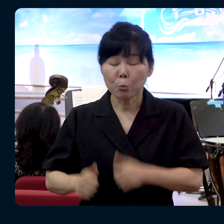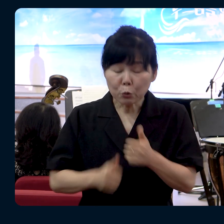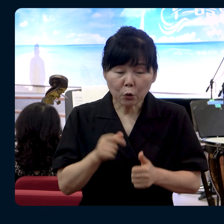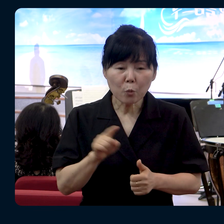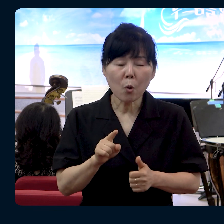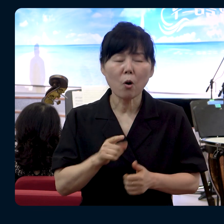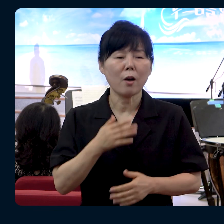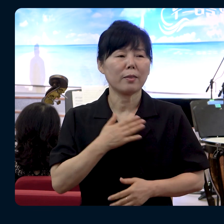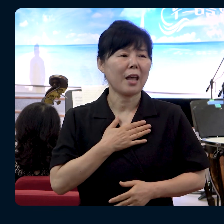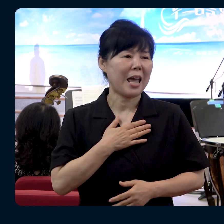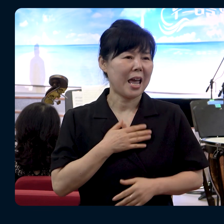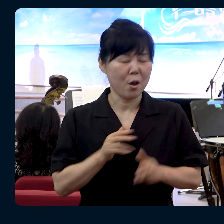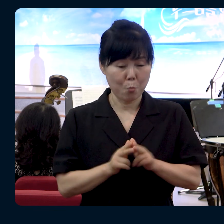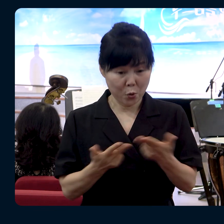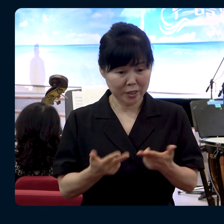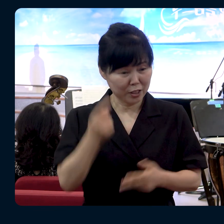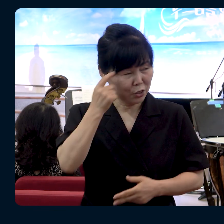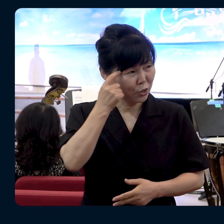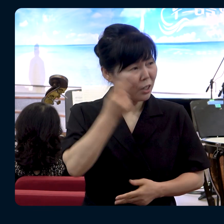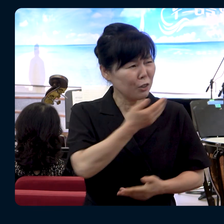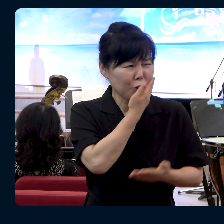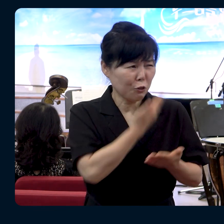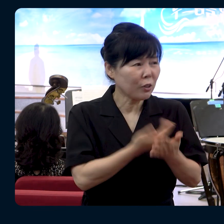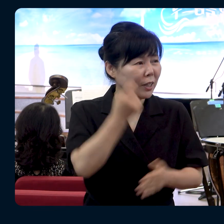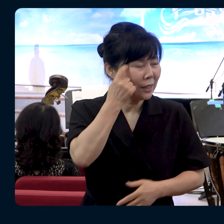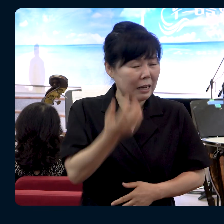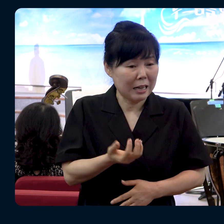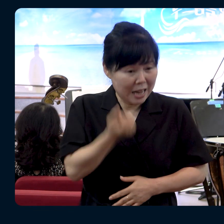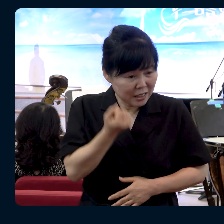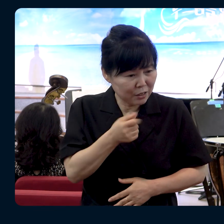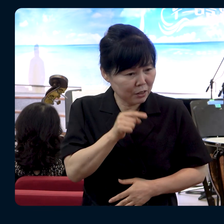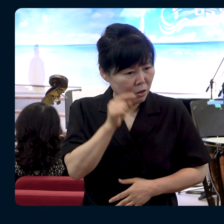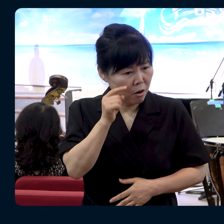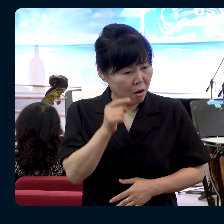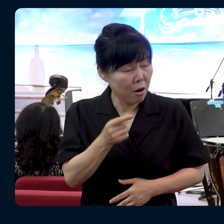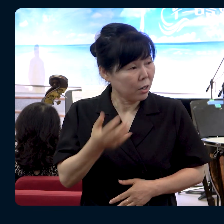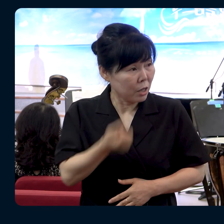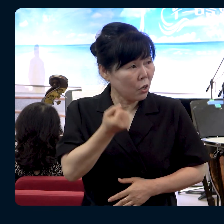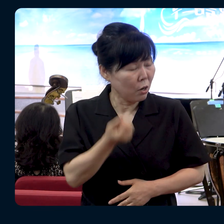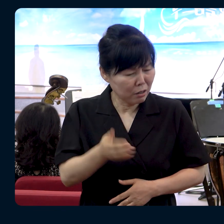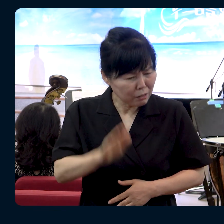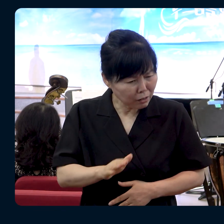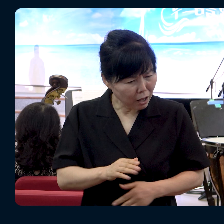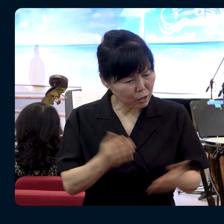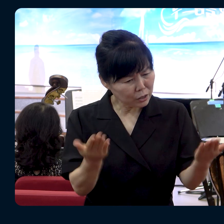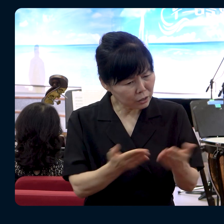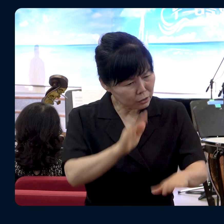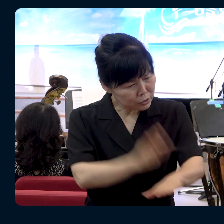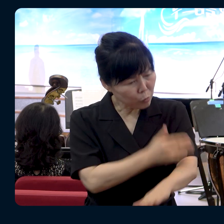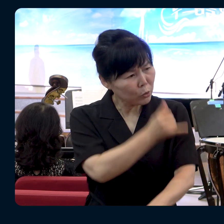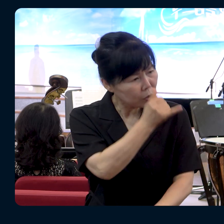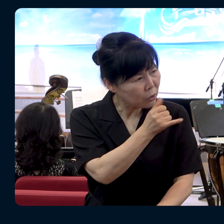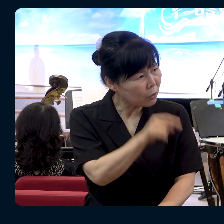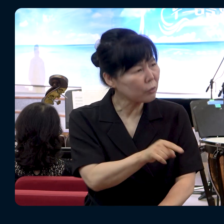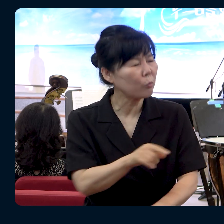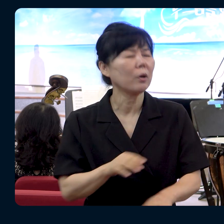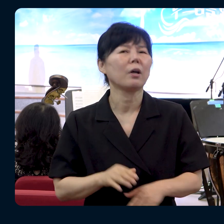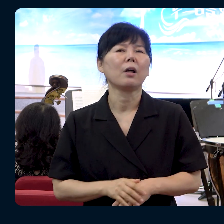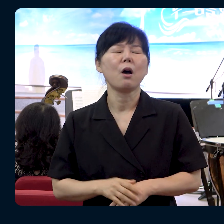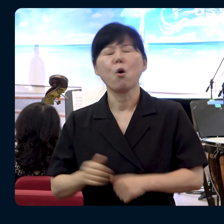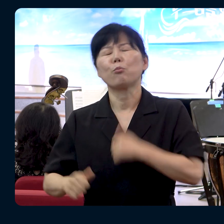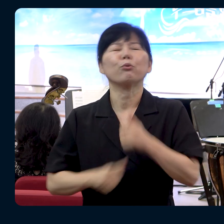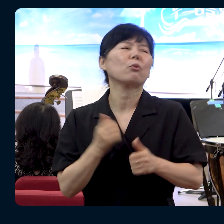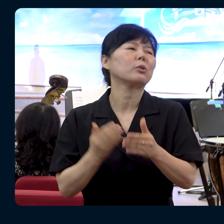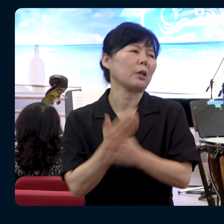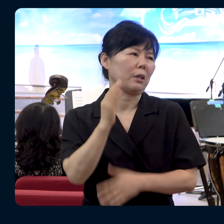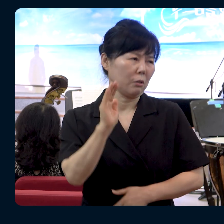중요하게 생각하는 것인데 무언가 잘못되어 있어 라는 가치 판단에서부터 시작된다. 다시,